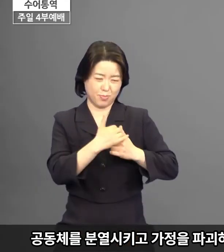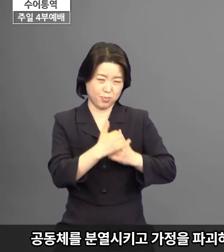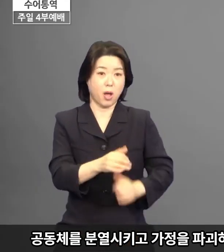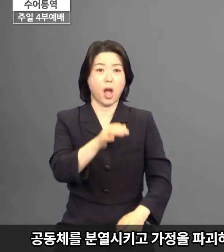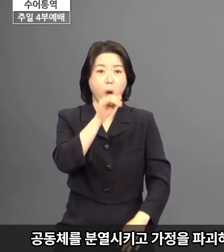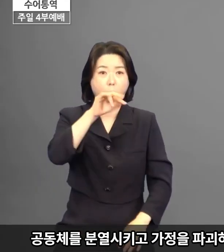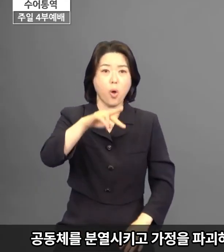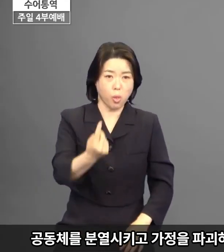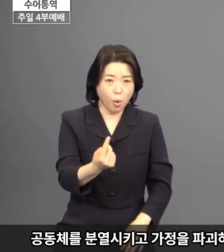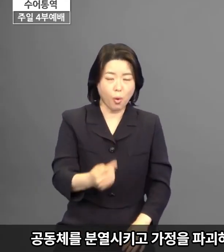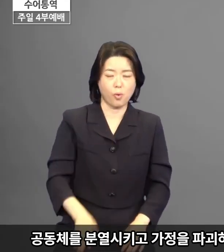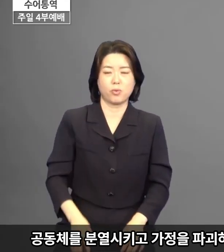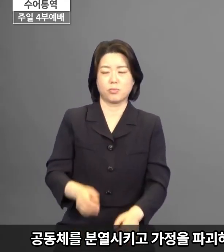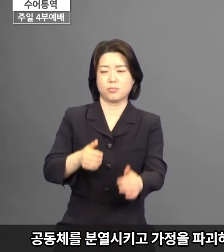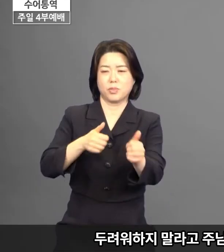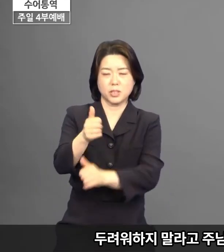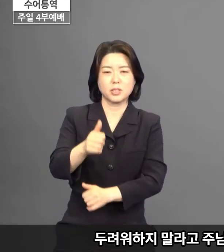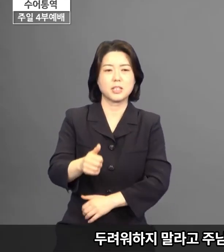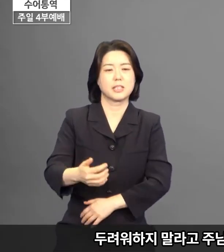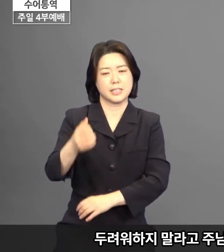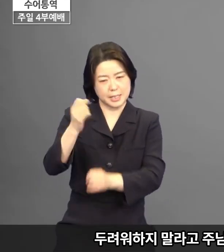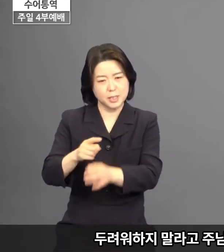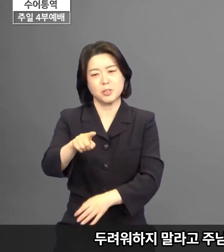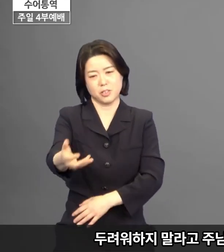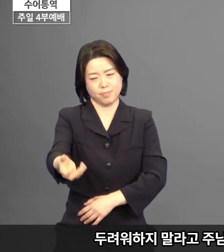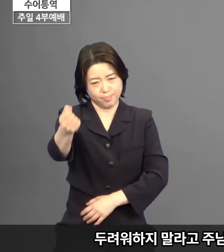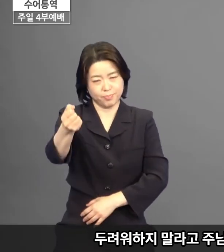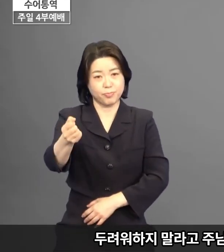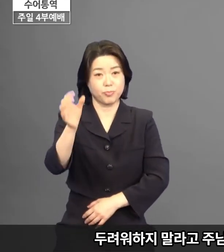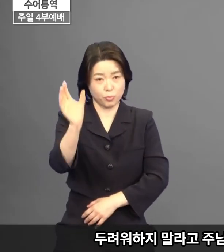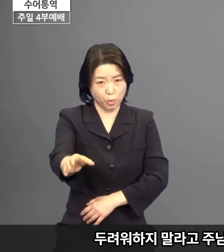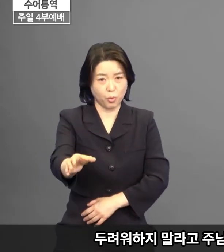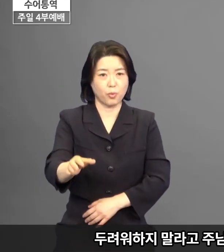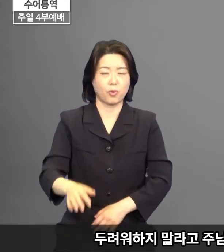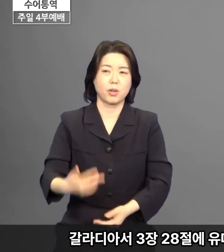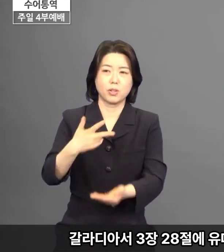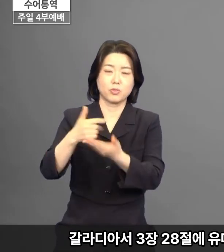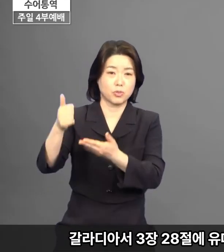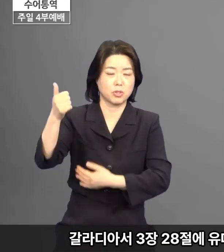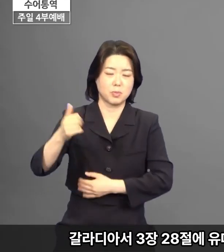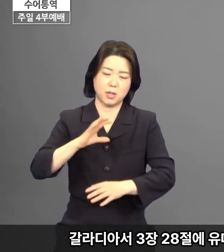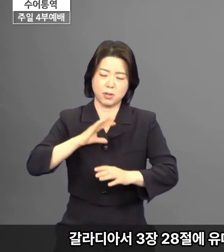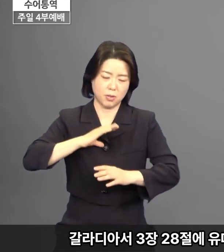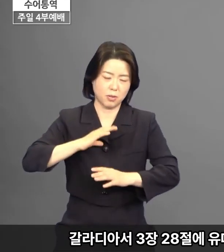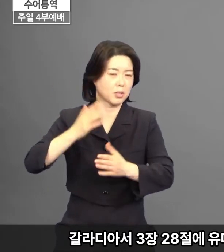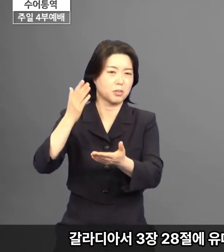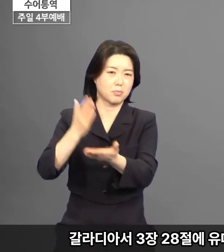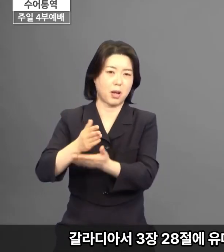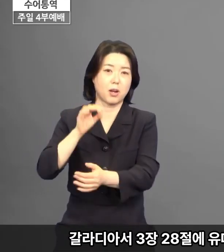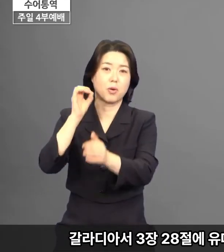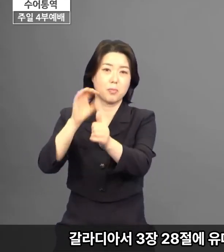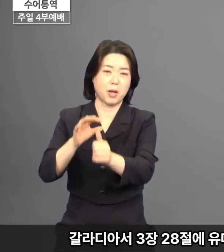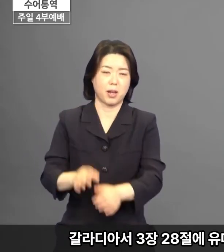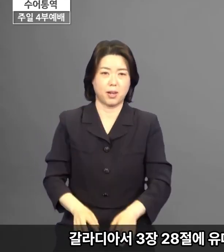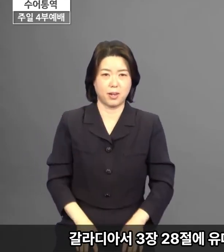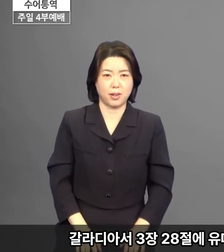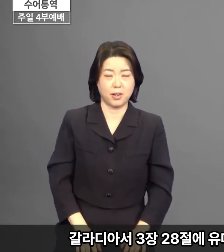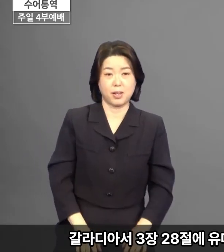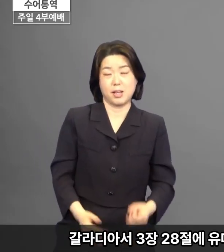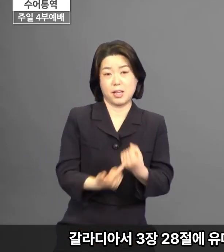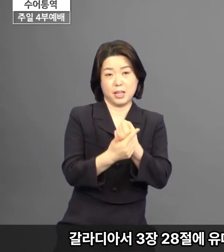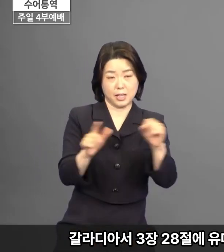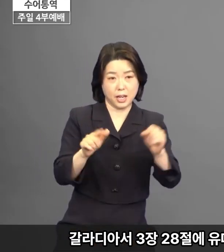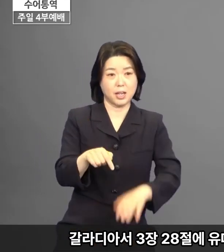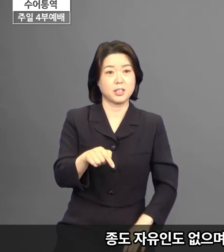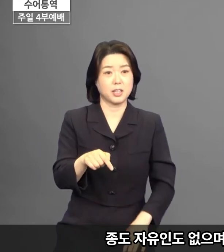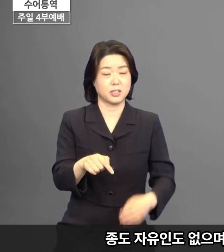하더라도 이미 승리는 너희의 것이니 두려워하지 말라고 주님께서 말씀하시는 것입니다. 갈라디아서 3장 28절에 유대 사람도 그리스